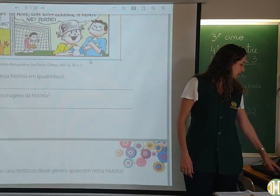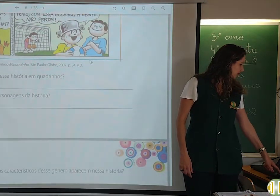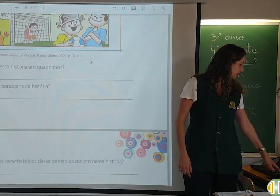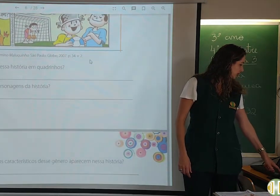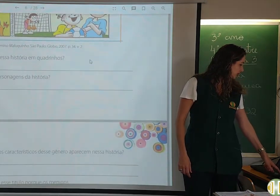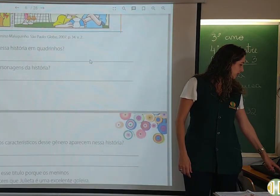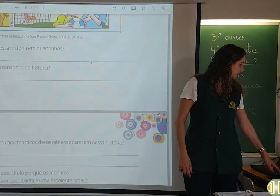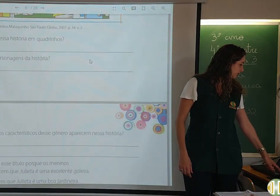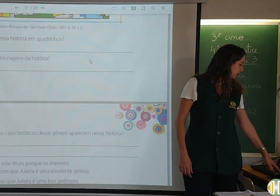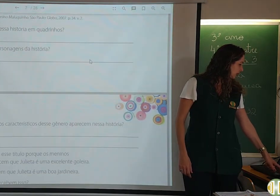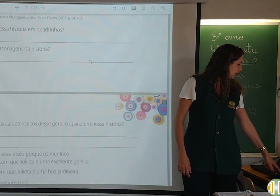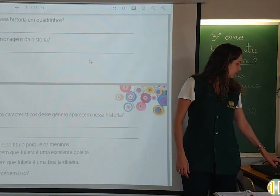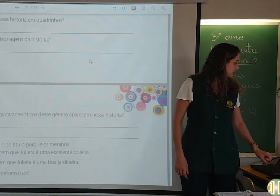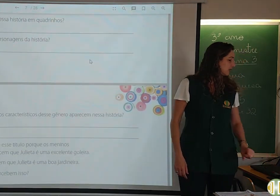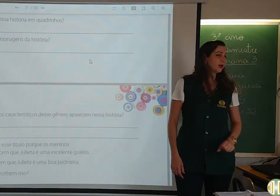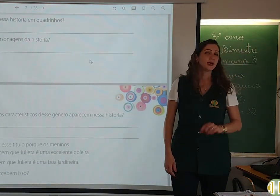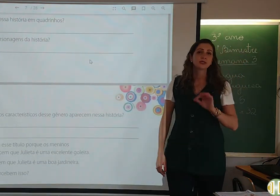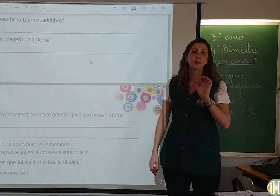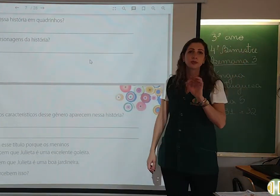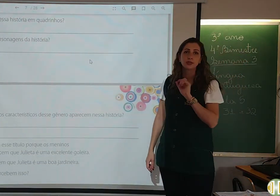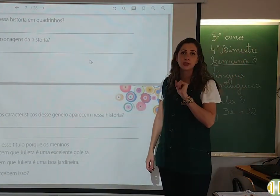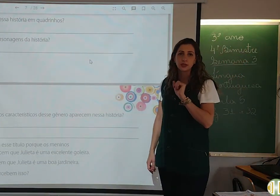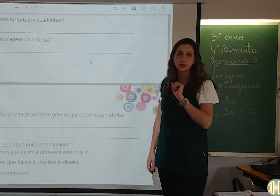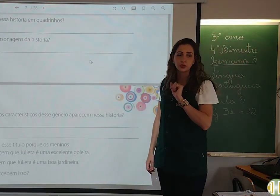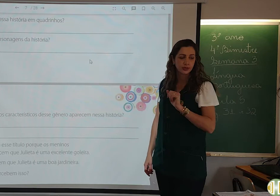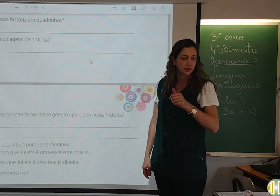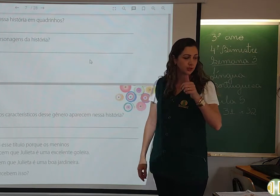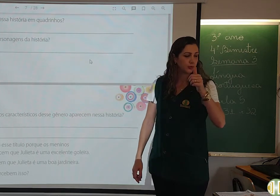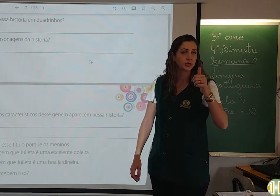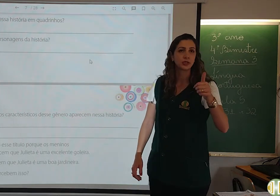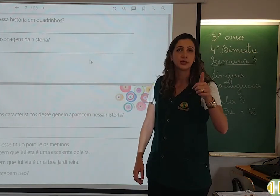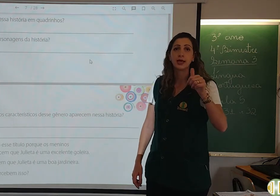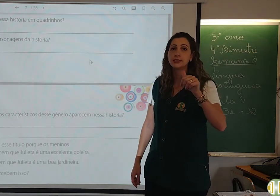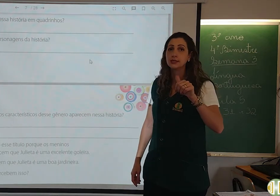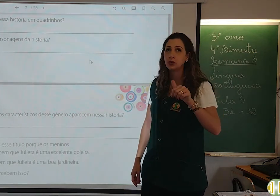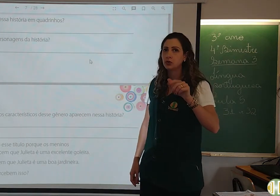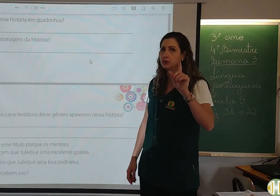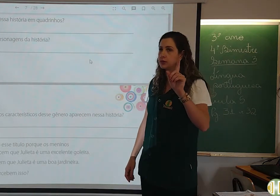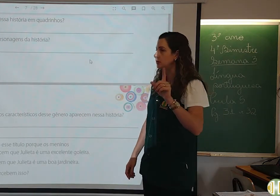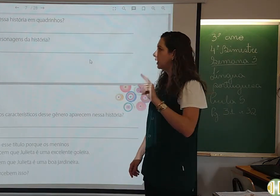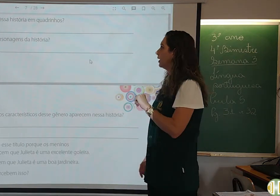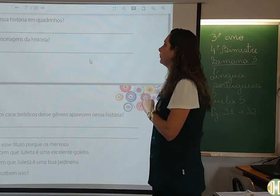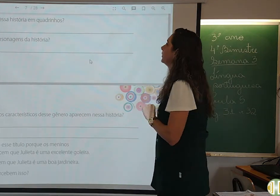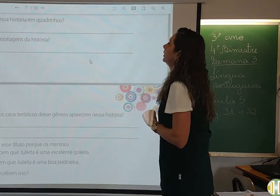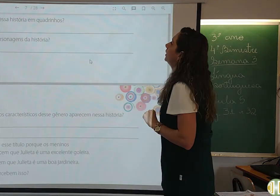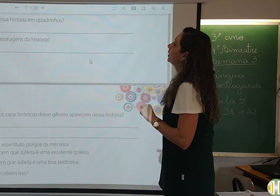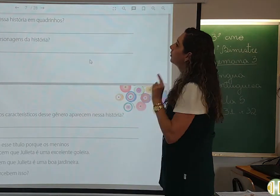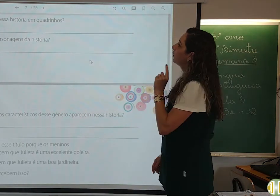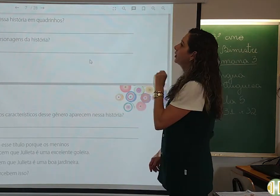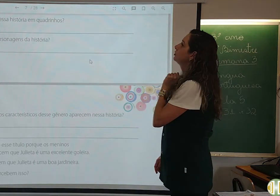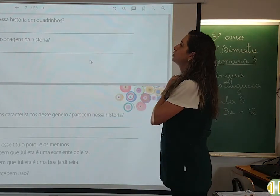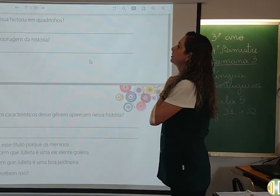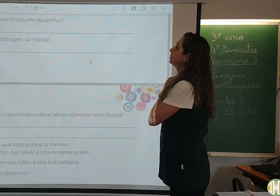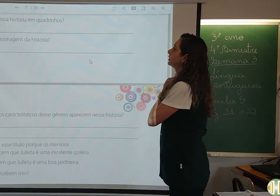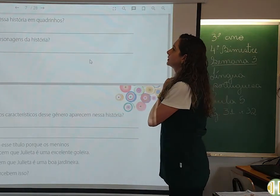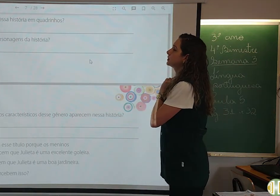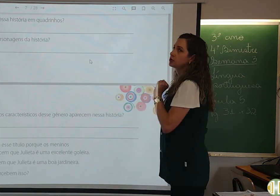história em quadrinho, você vai responder as questões. Então, página 10 e 11, tá? Qual é o título dessa